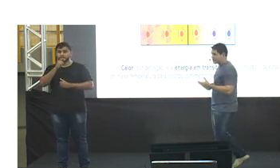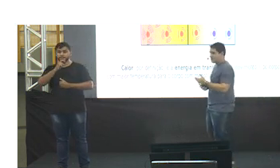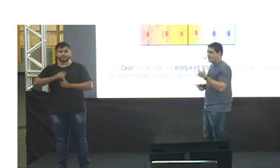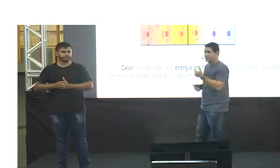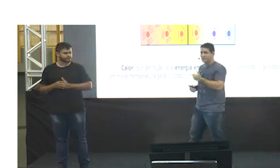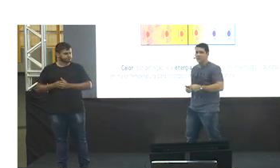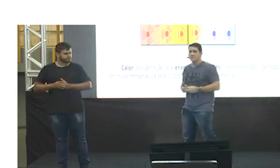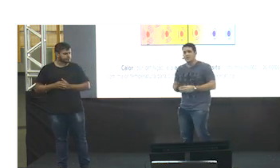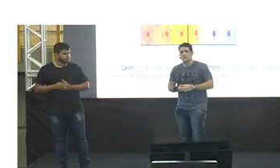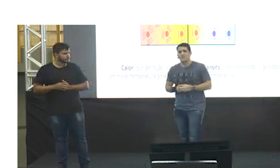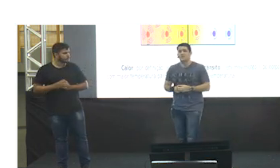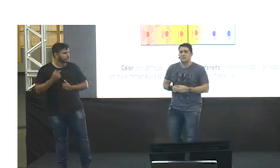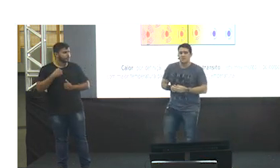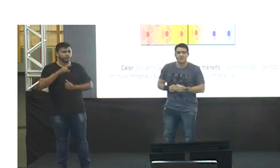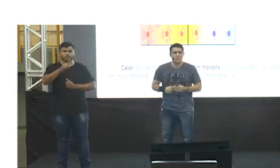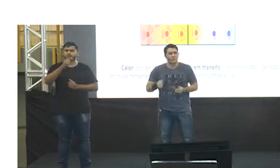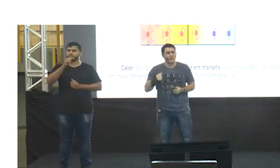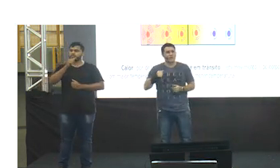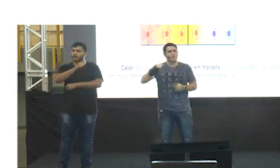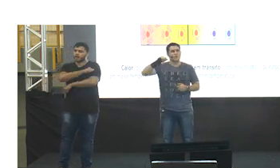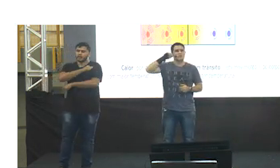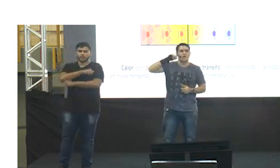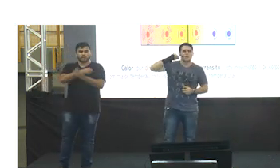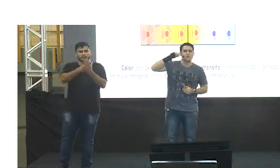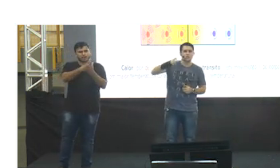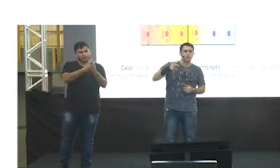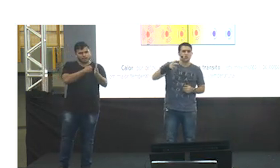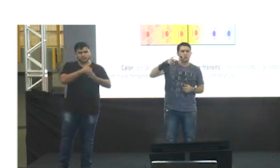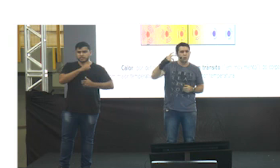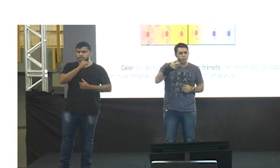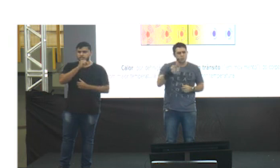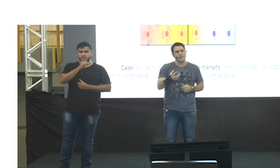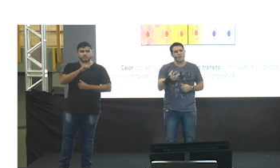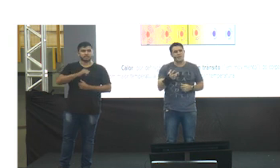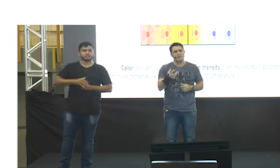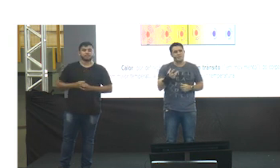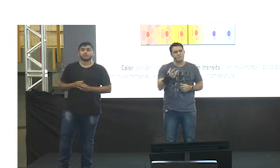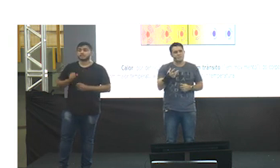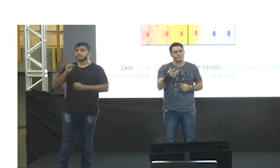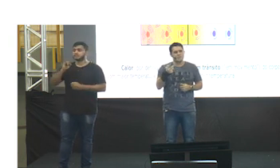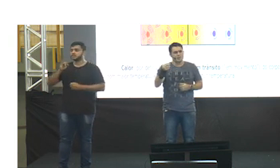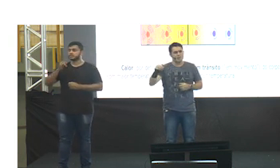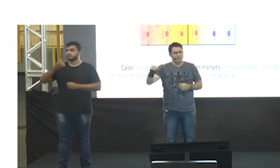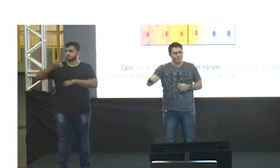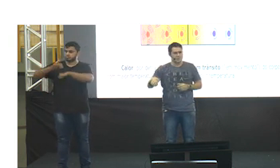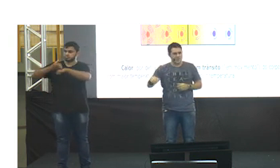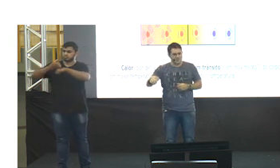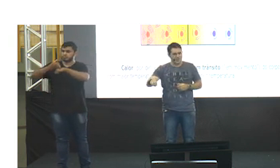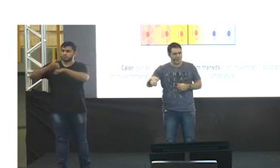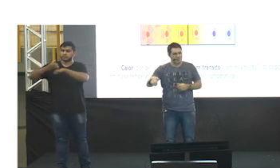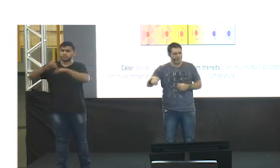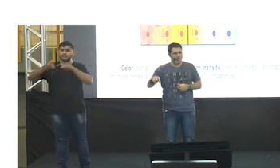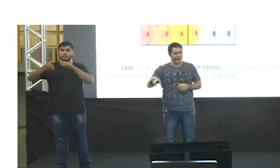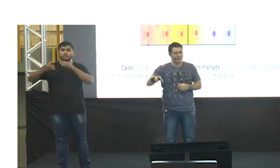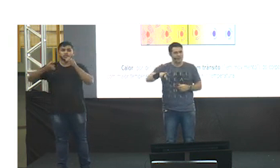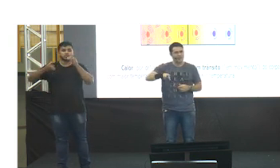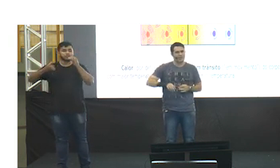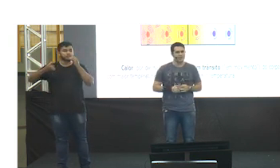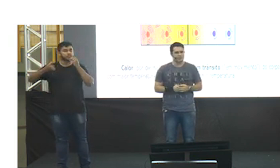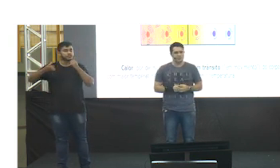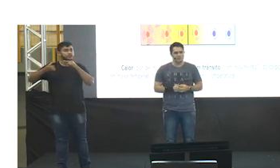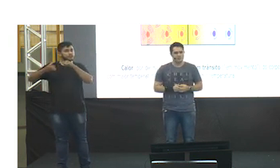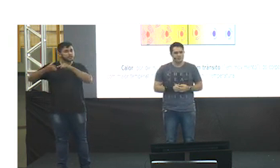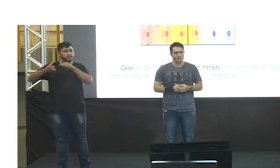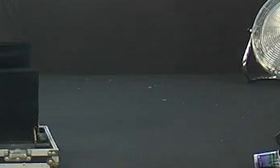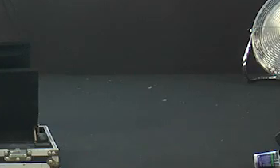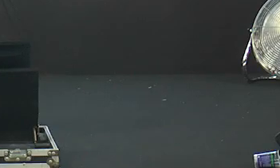aluna me fez uma pergunta que foi a seguinte: Levi, por que quando eu trago um suco muito gelado e deixo na sala, por que ele fica